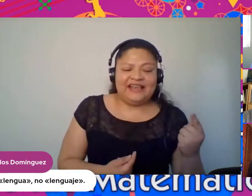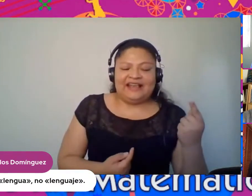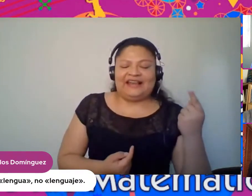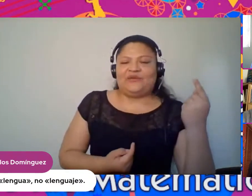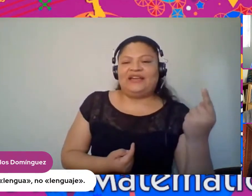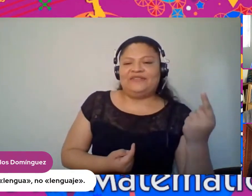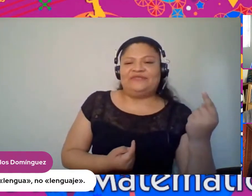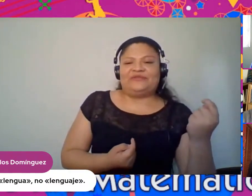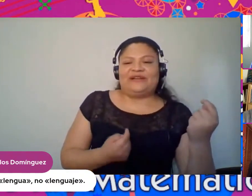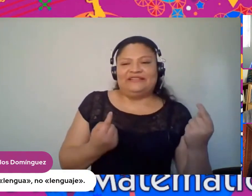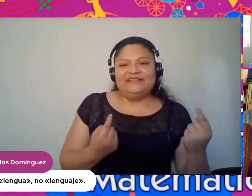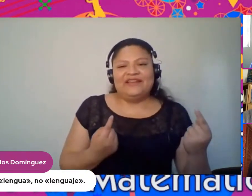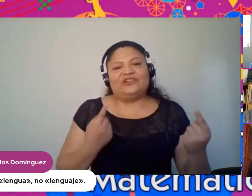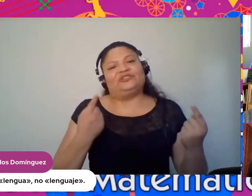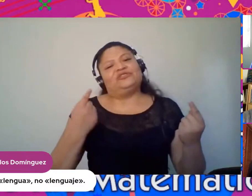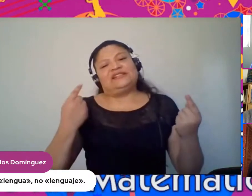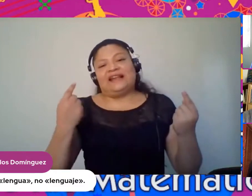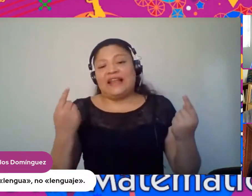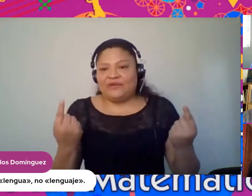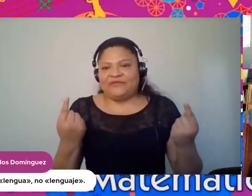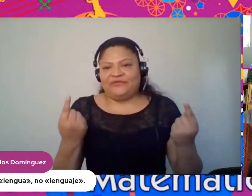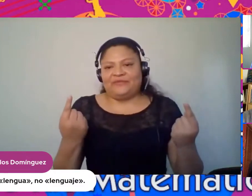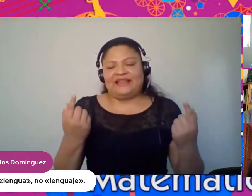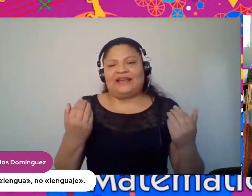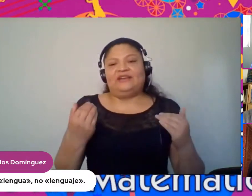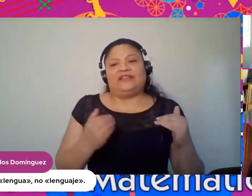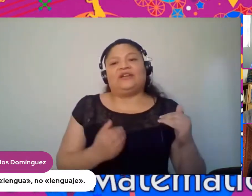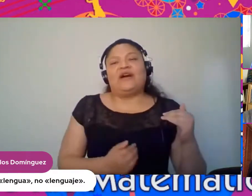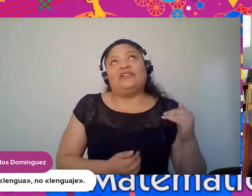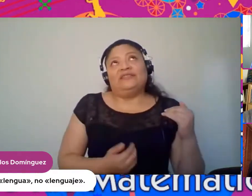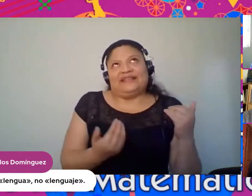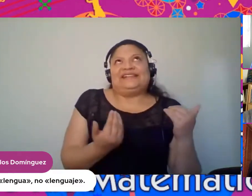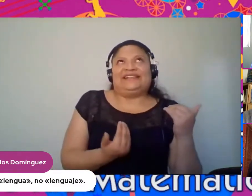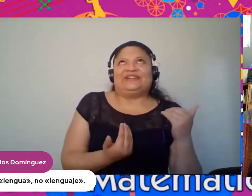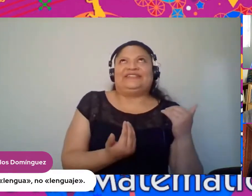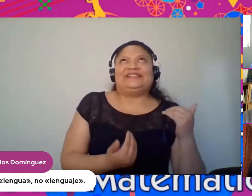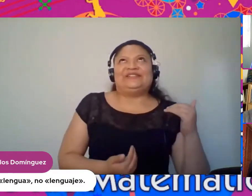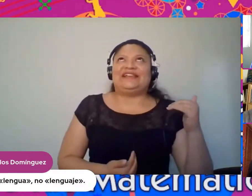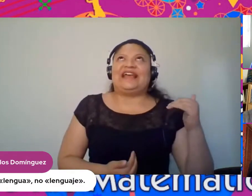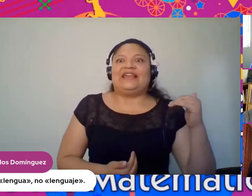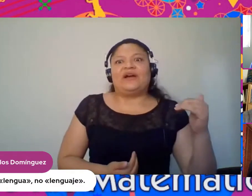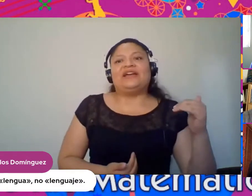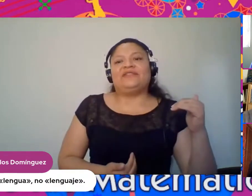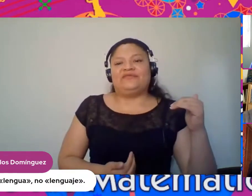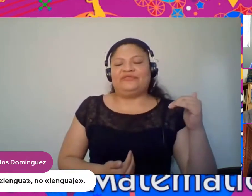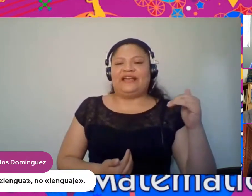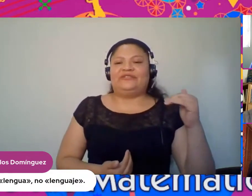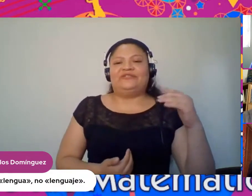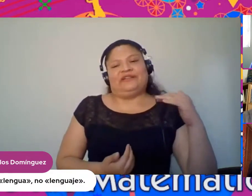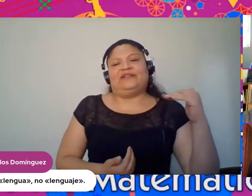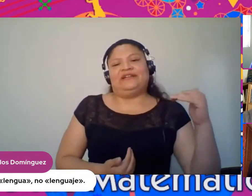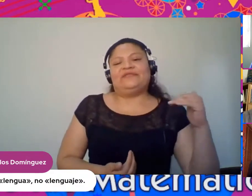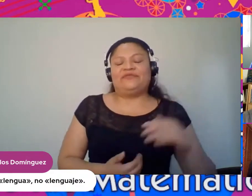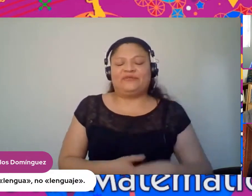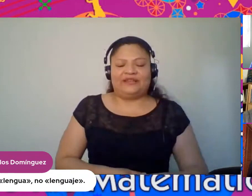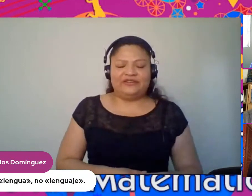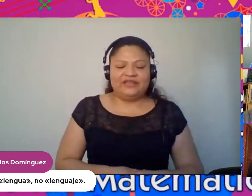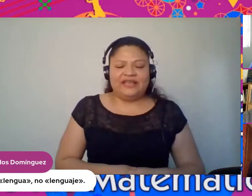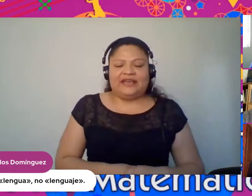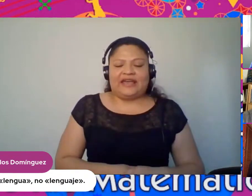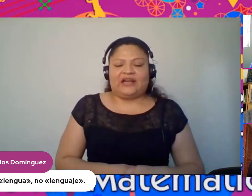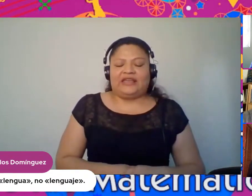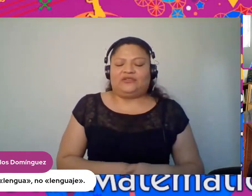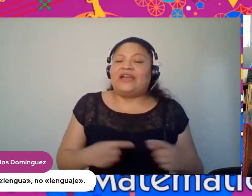dicen lenguaje bien formado y otros dicen lengua bien formada. Lo adecuado en este contexto sería lenguaje bien fundado o lenguaje bien